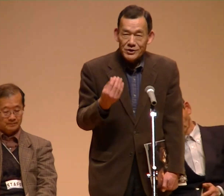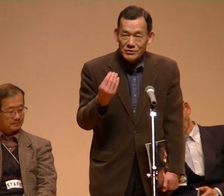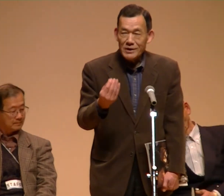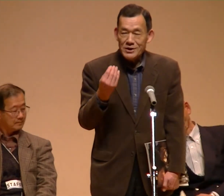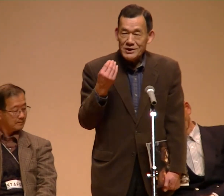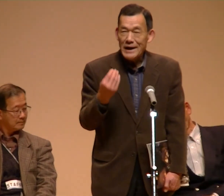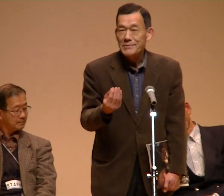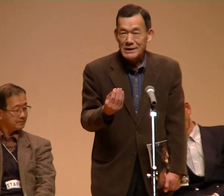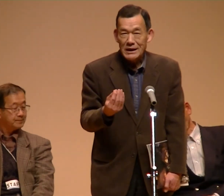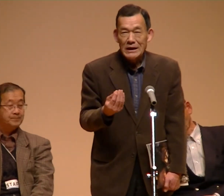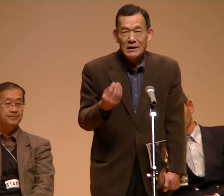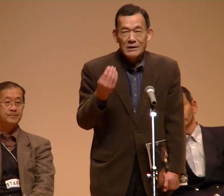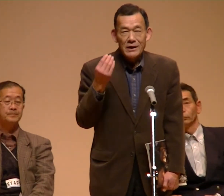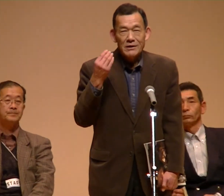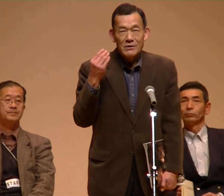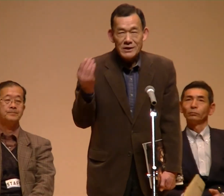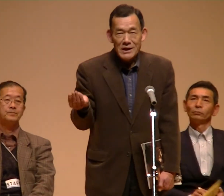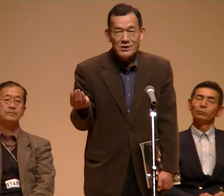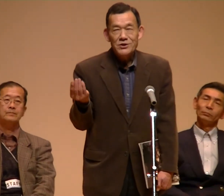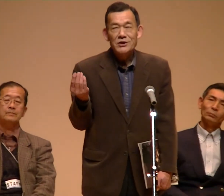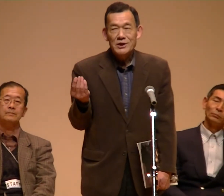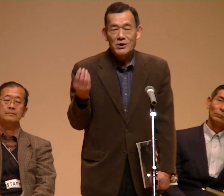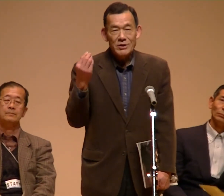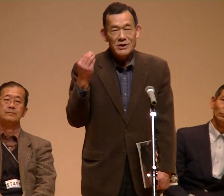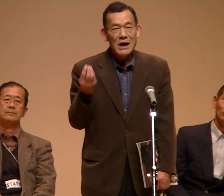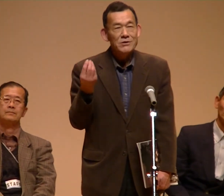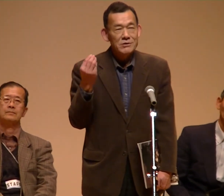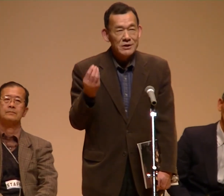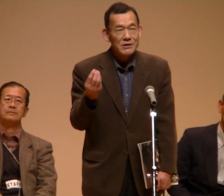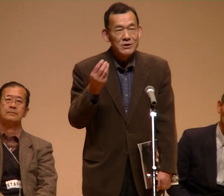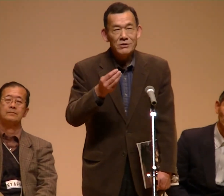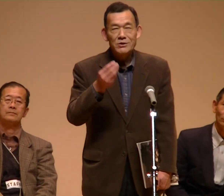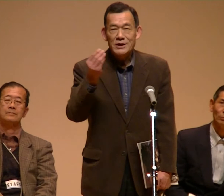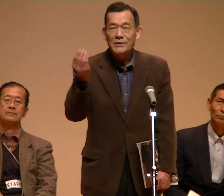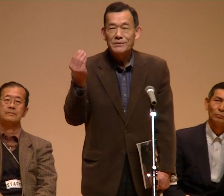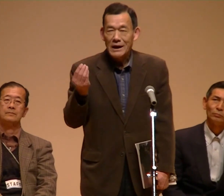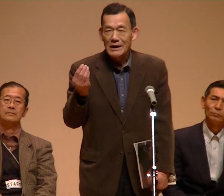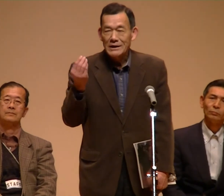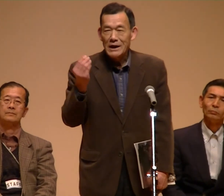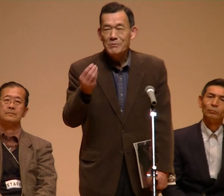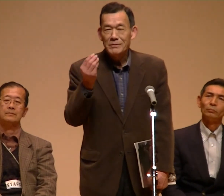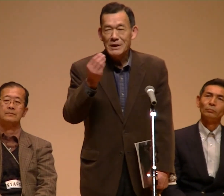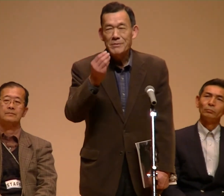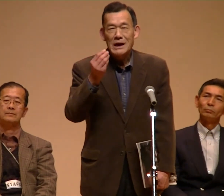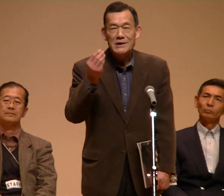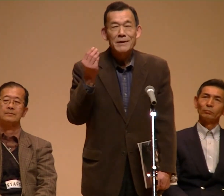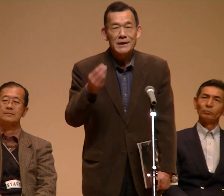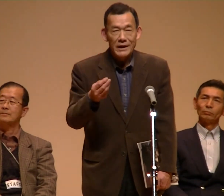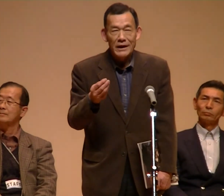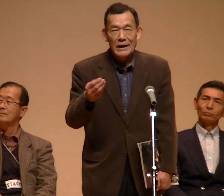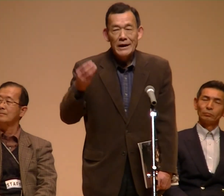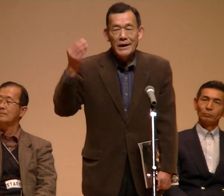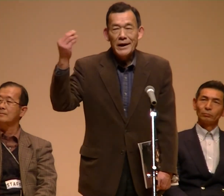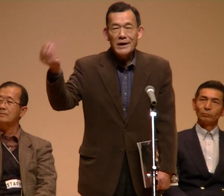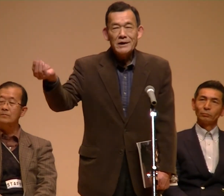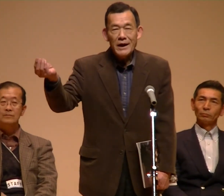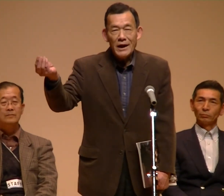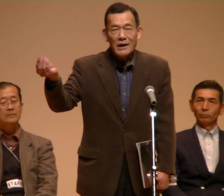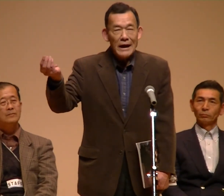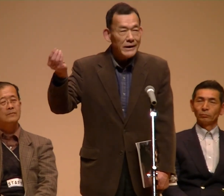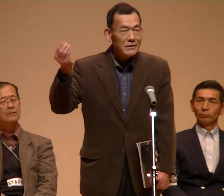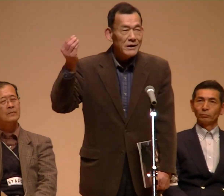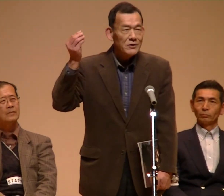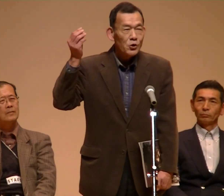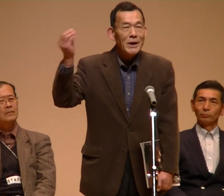できる、瞬間にスイッチ入る。で、3月11日去年の3月11日はうちの方のスタッフが 何名か集まって駅